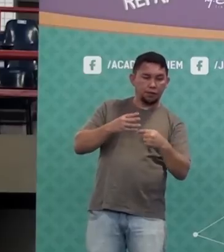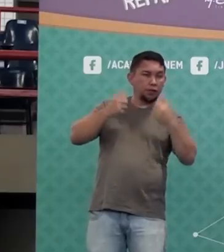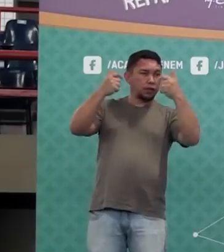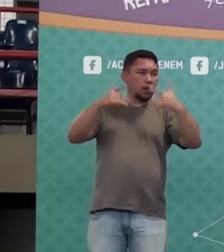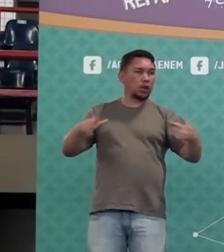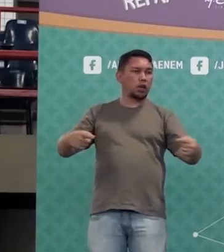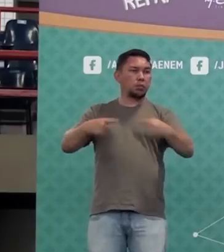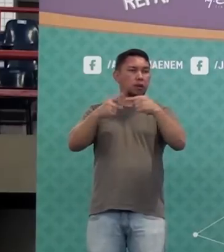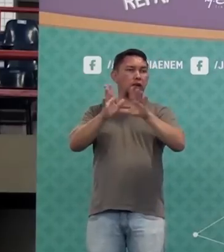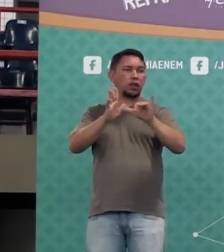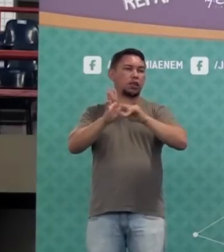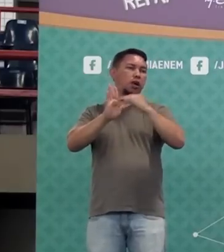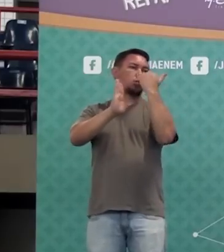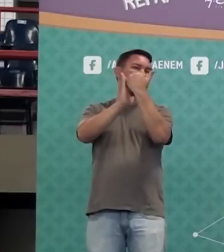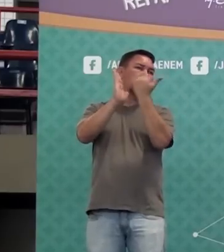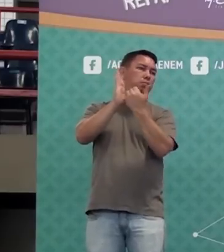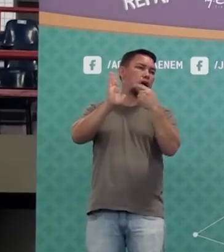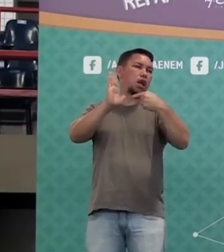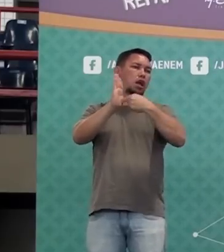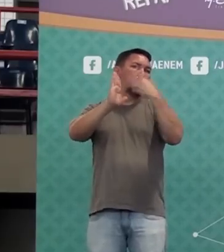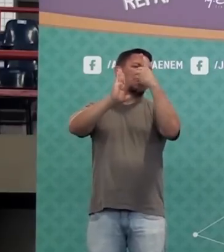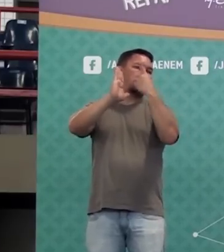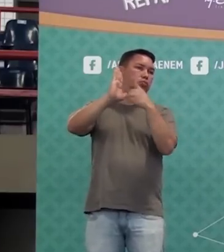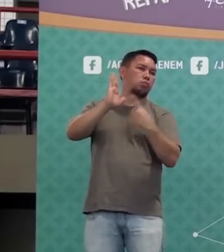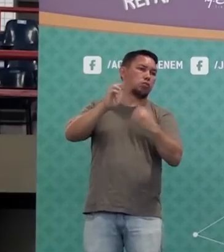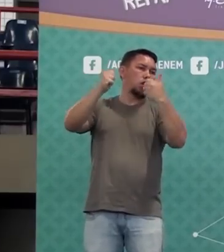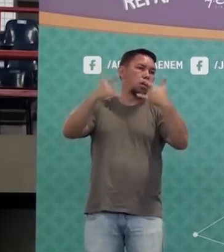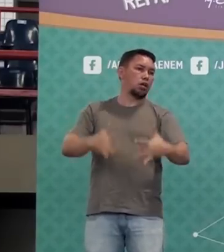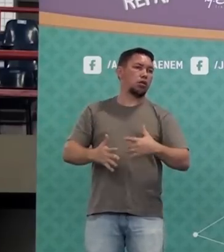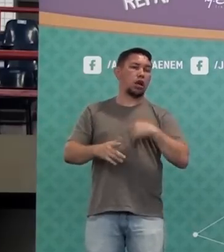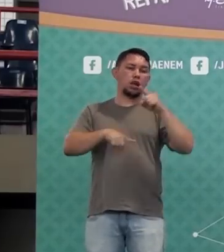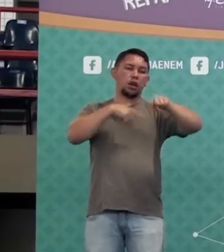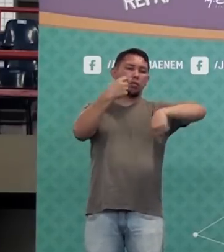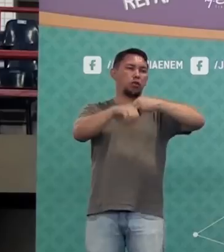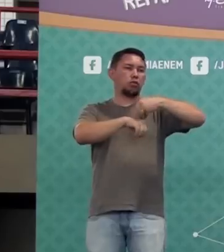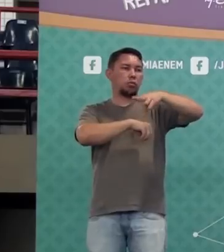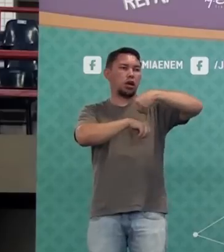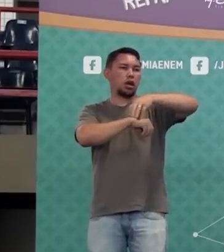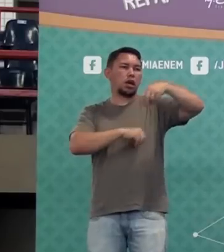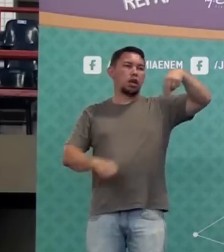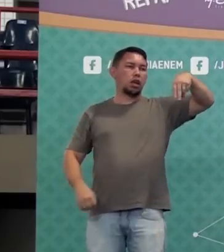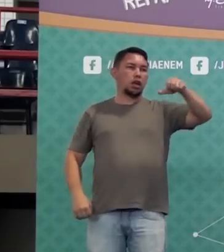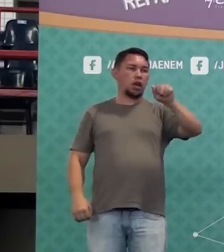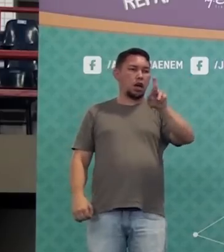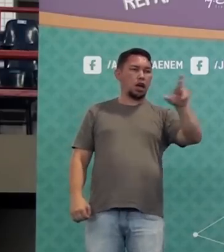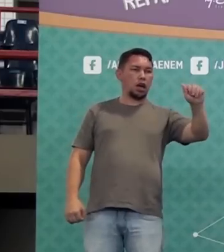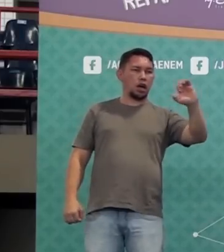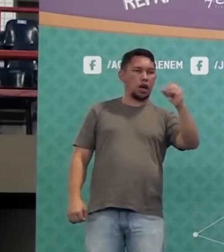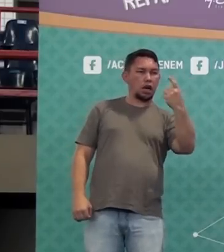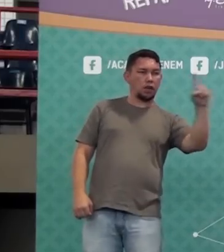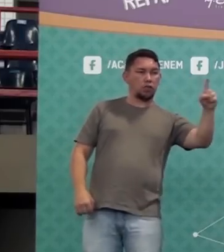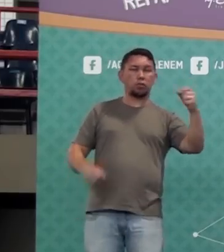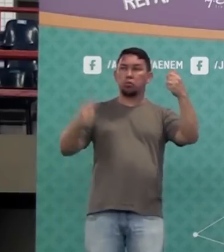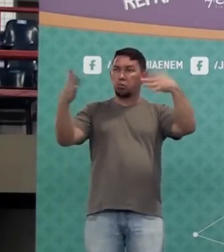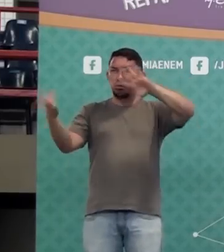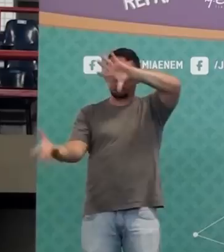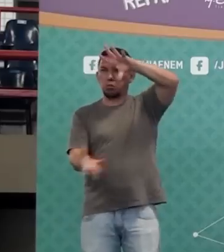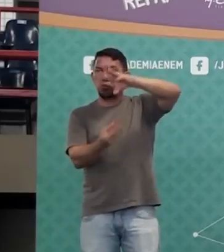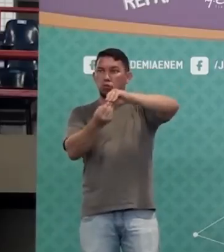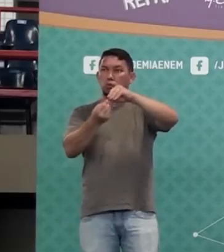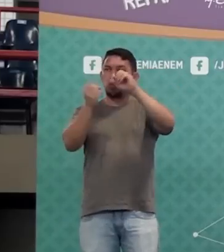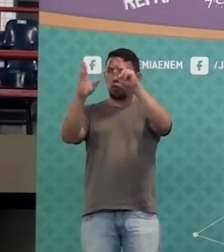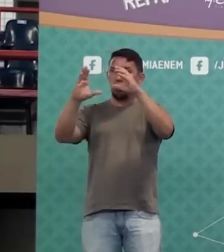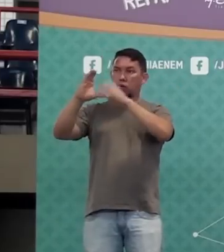de dissertações. Aí a outra, com certeza, é narração. E o que a gente tinha para falar era isso,